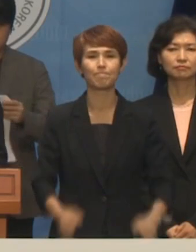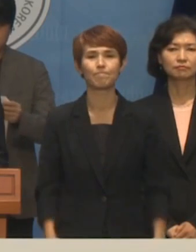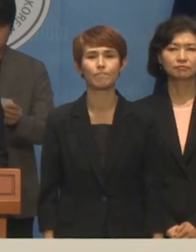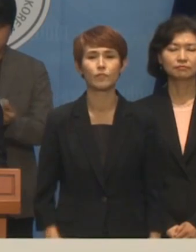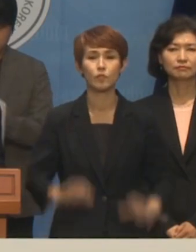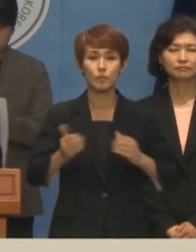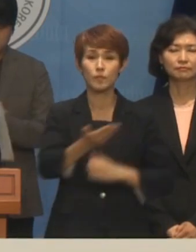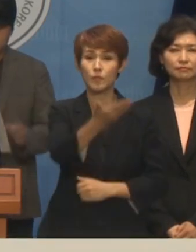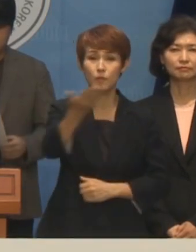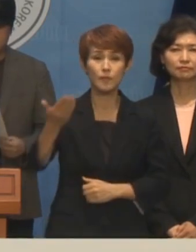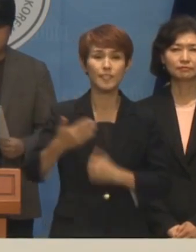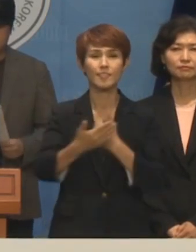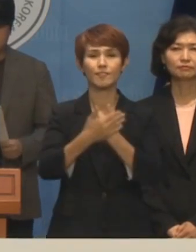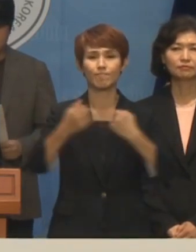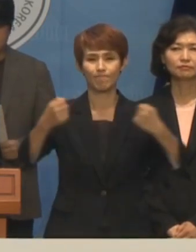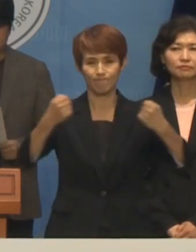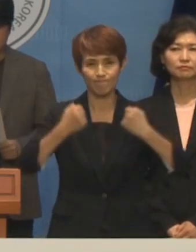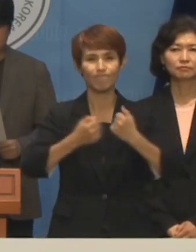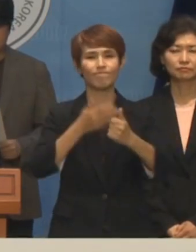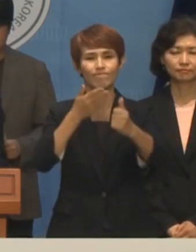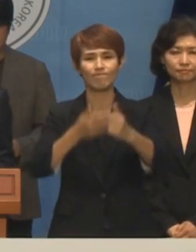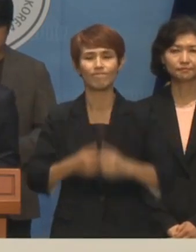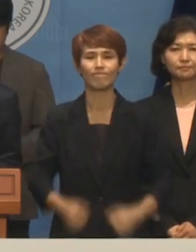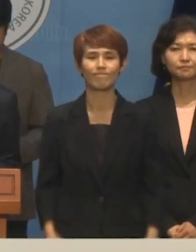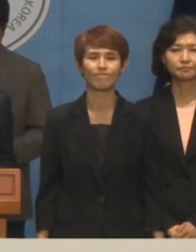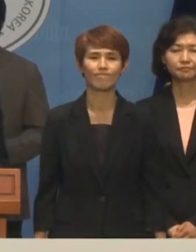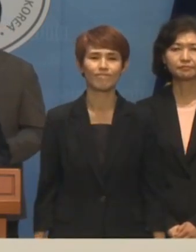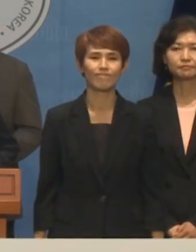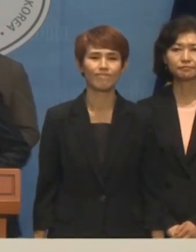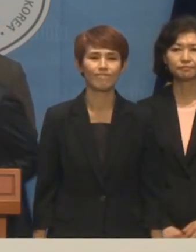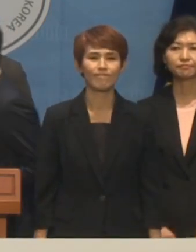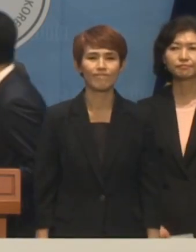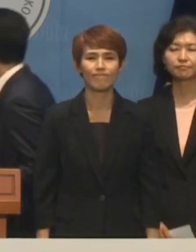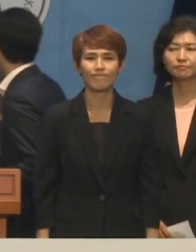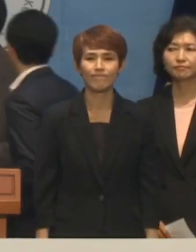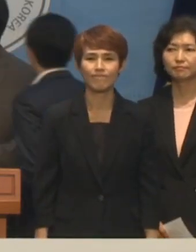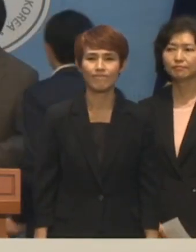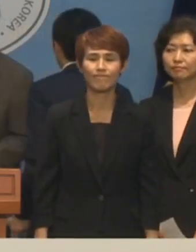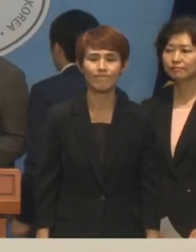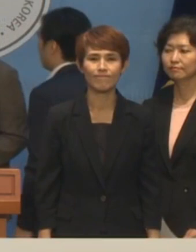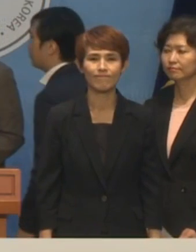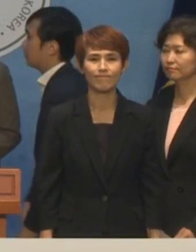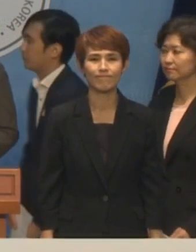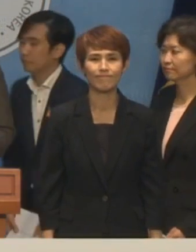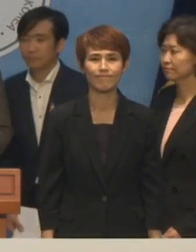국민 여러분의 지지와 성원을 부탁드립니다. 감사합니다.